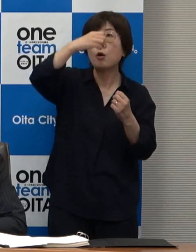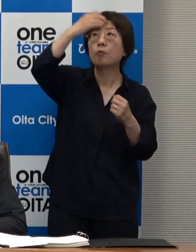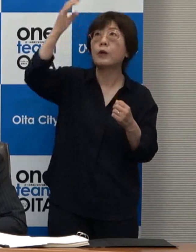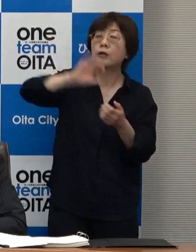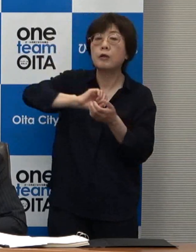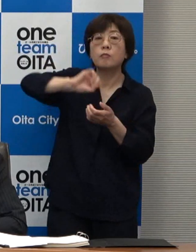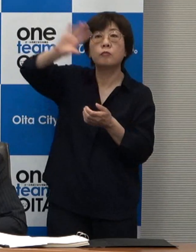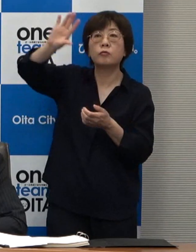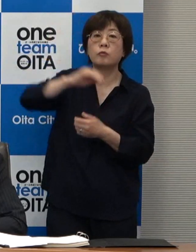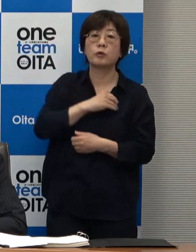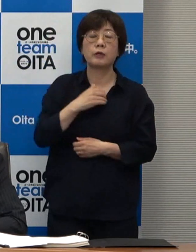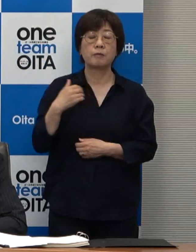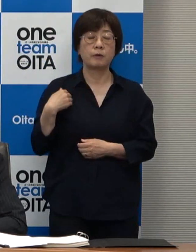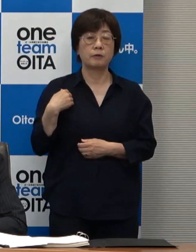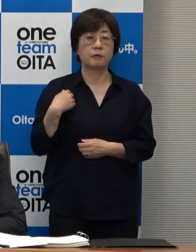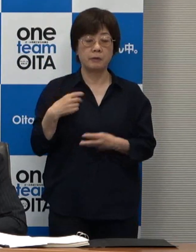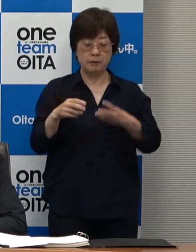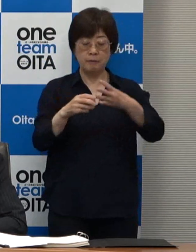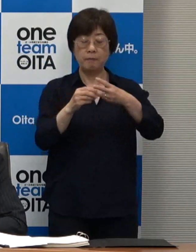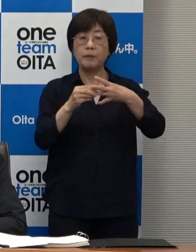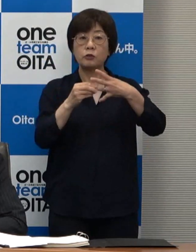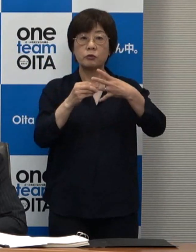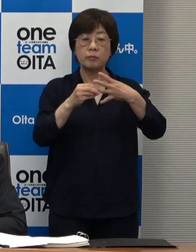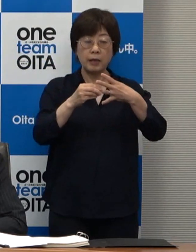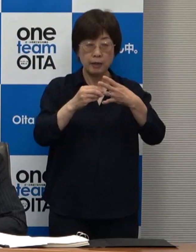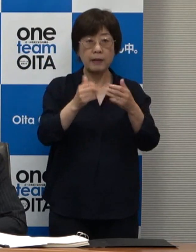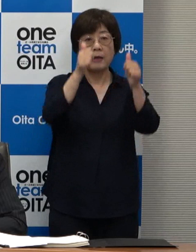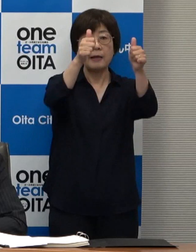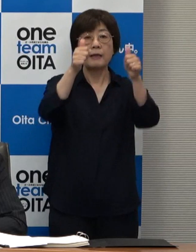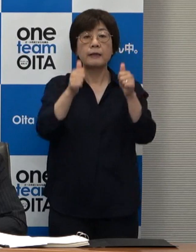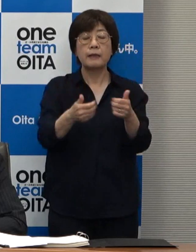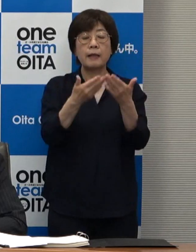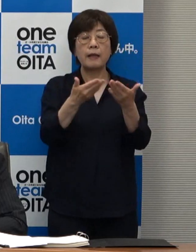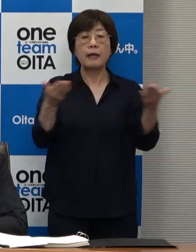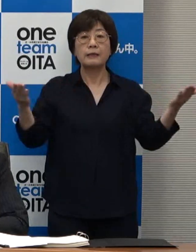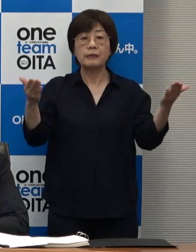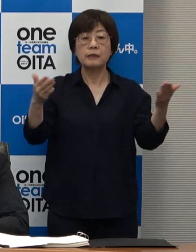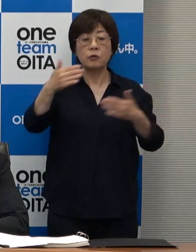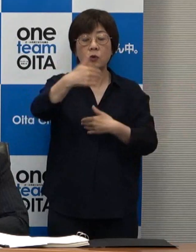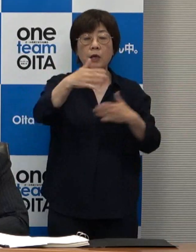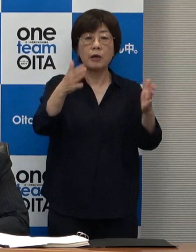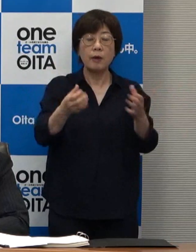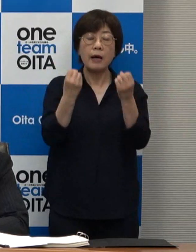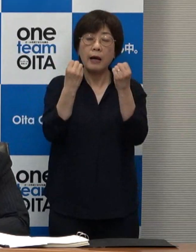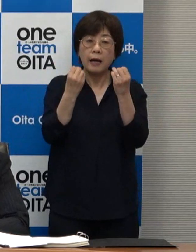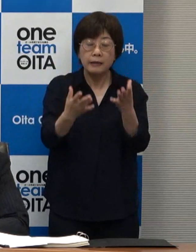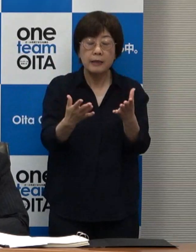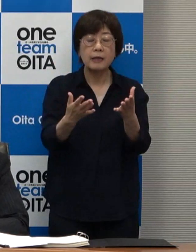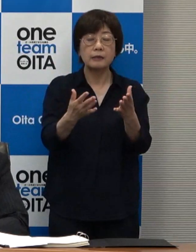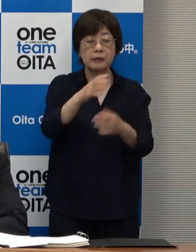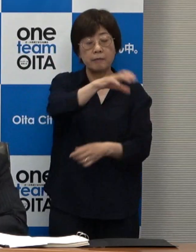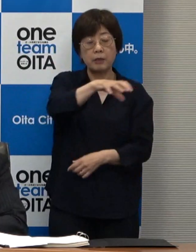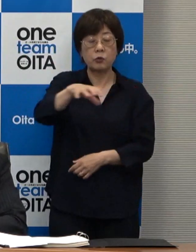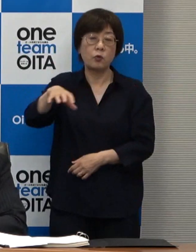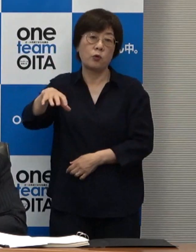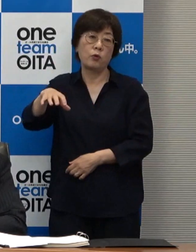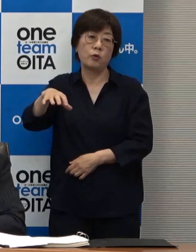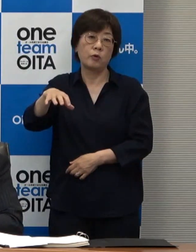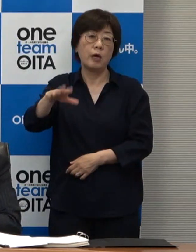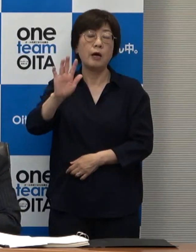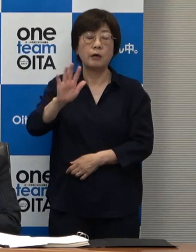。3つ目、展示ブースについては新たな展示装置を多数設置いたしました。